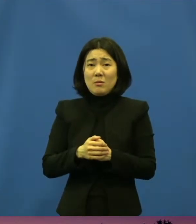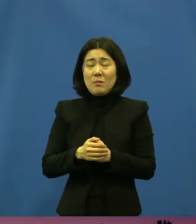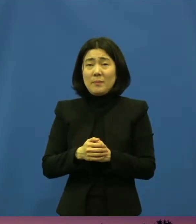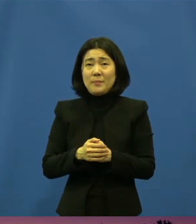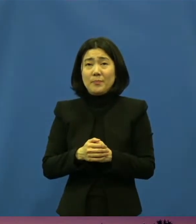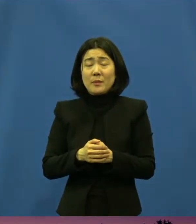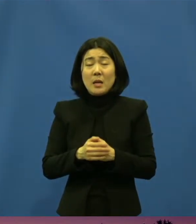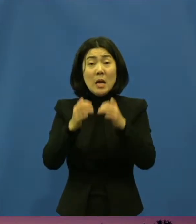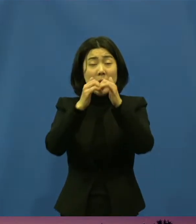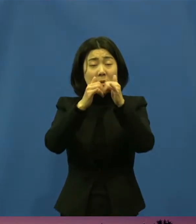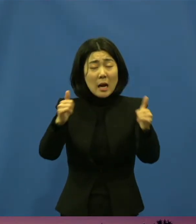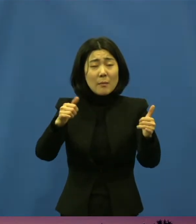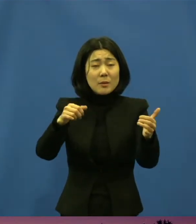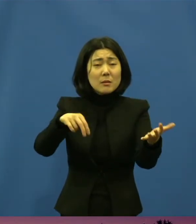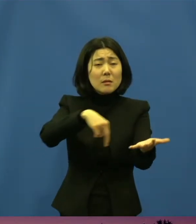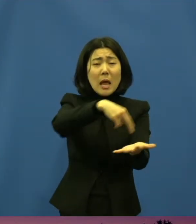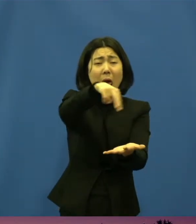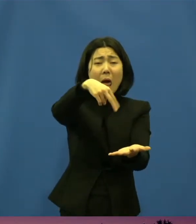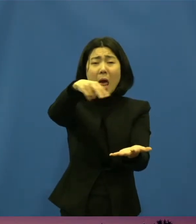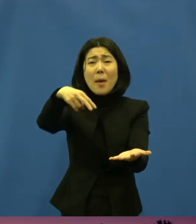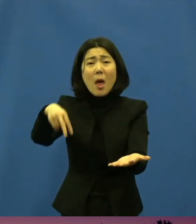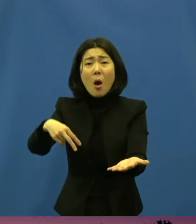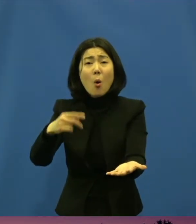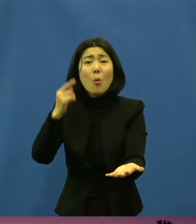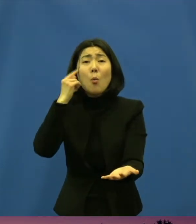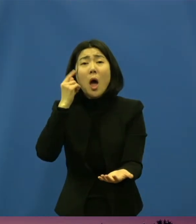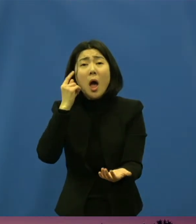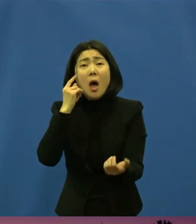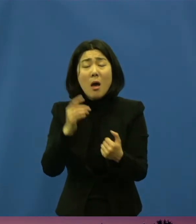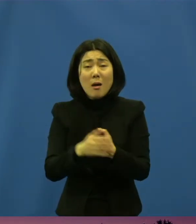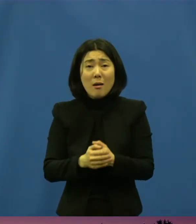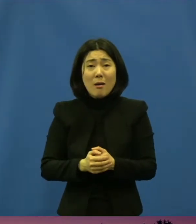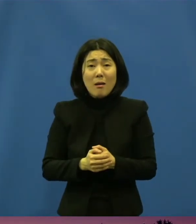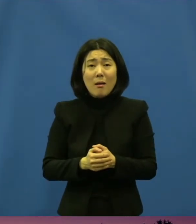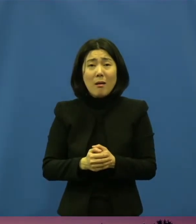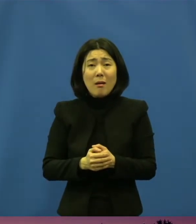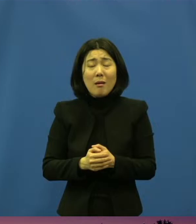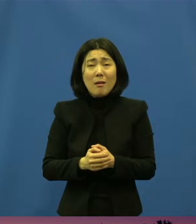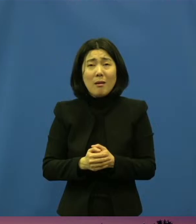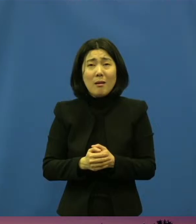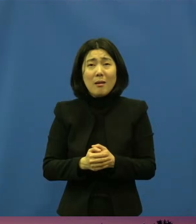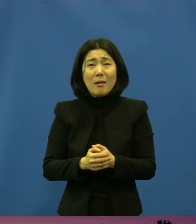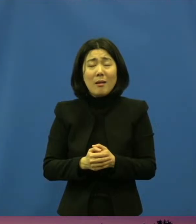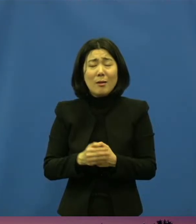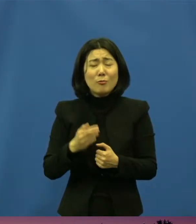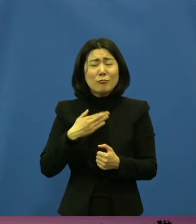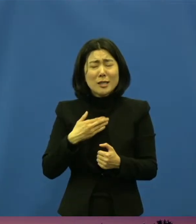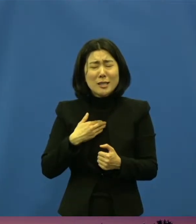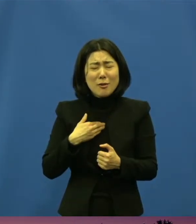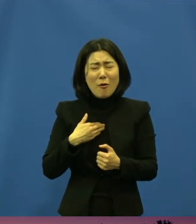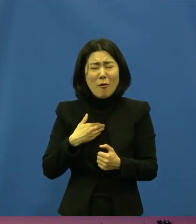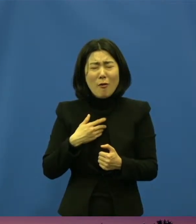사람들이 헤매는 이유는 결론을 모르니까. 근데 우리는 결론을 성경을 통하여 배웠어요.